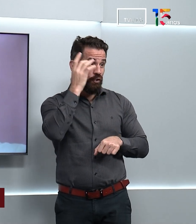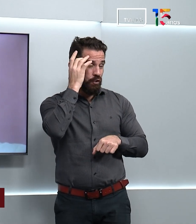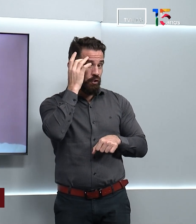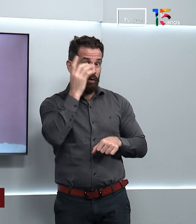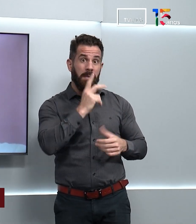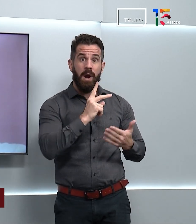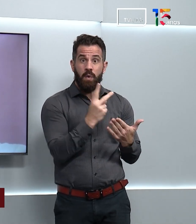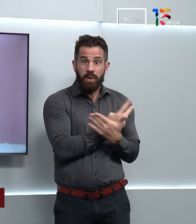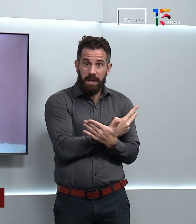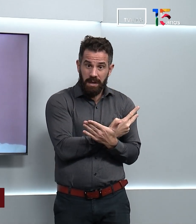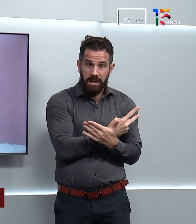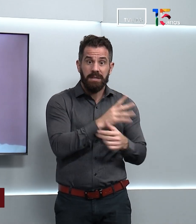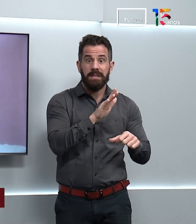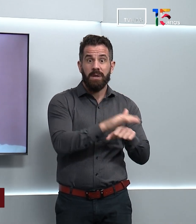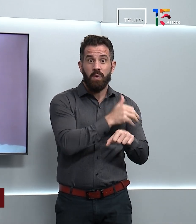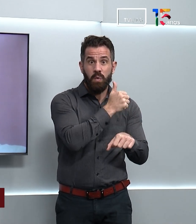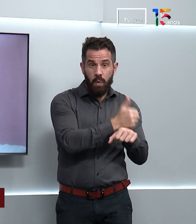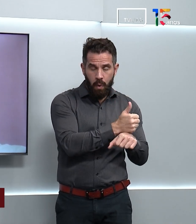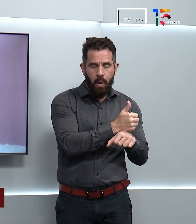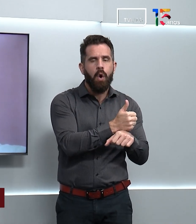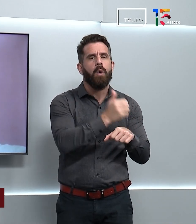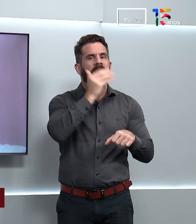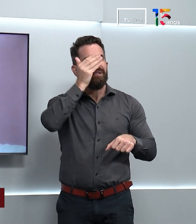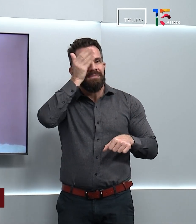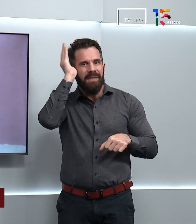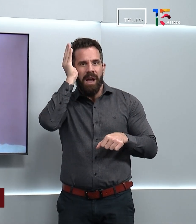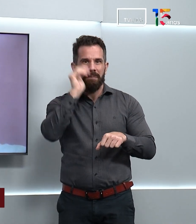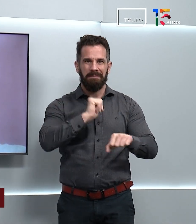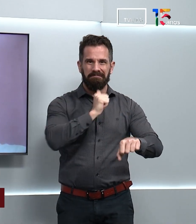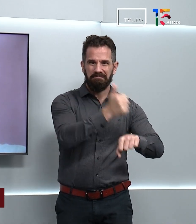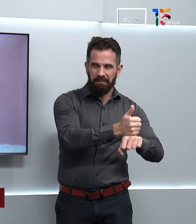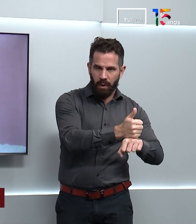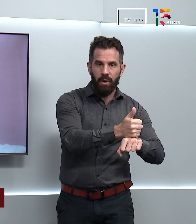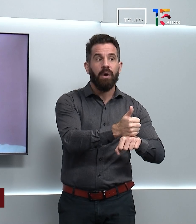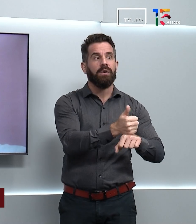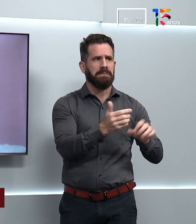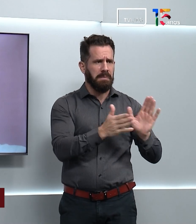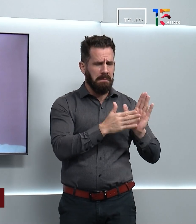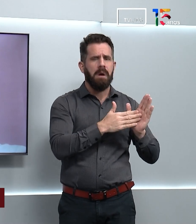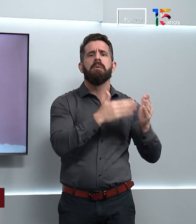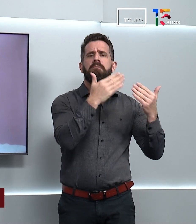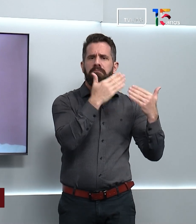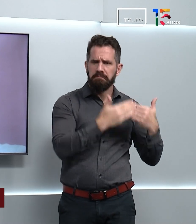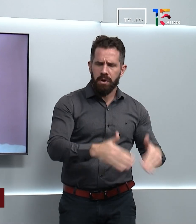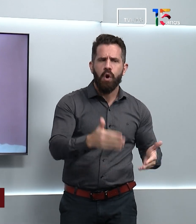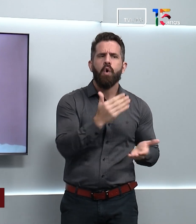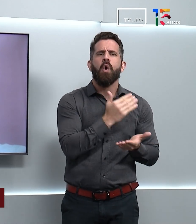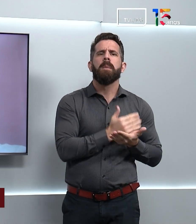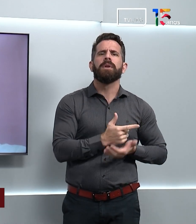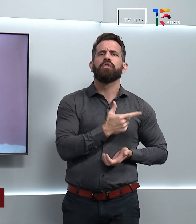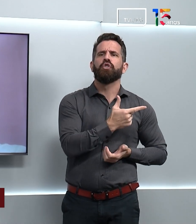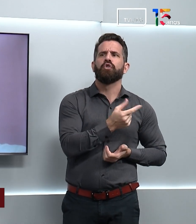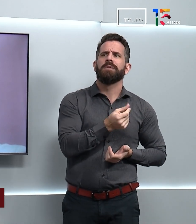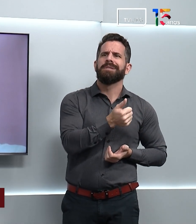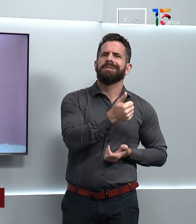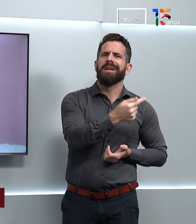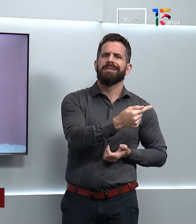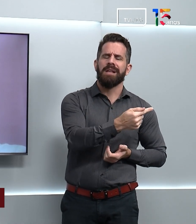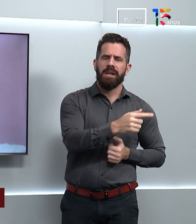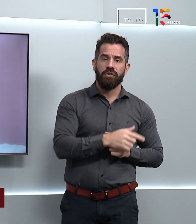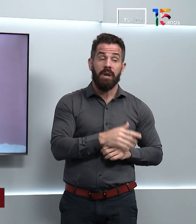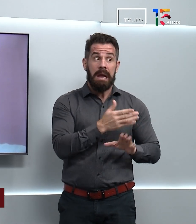Dilma sofreu lá em 2016. Então, ele surge em 2017. Antes disso, você tinha anos em